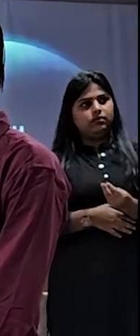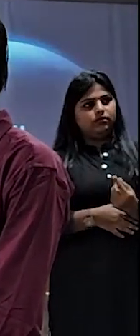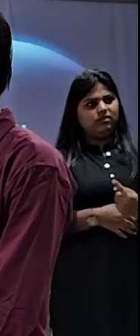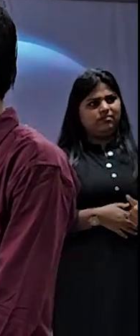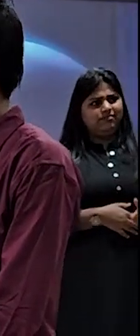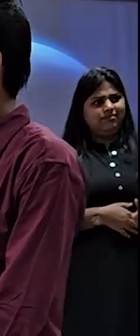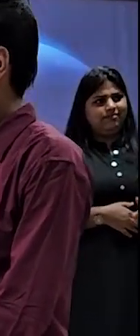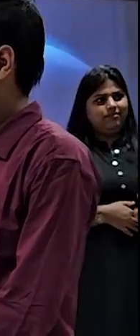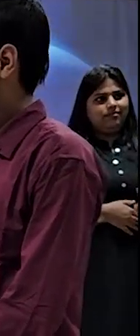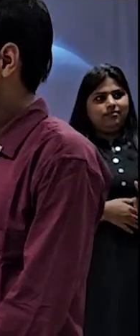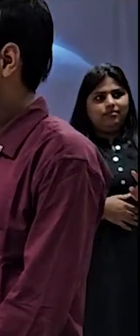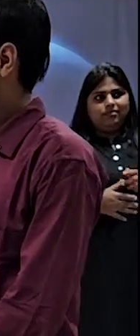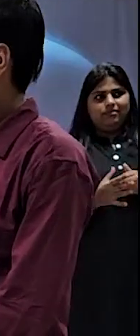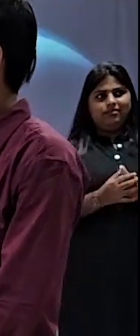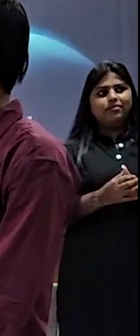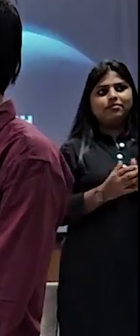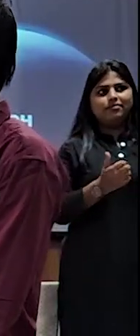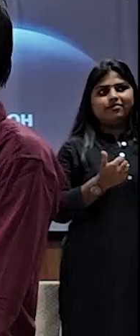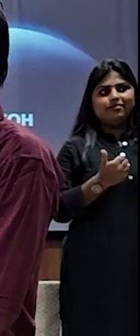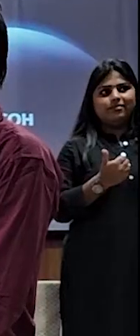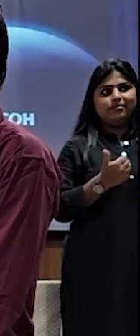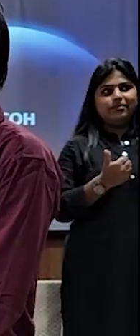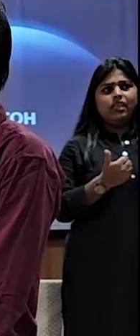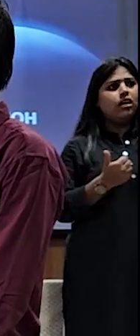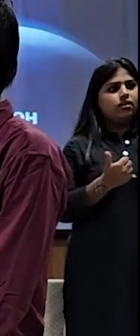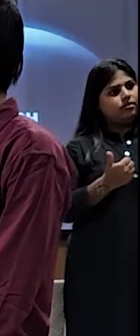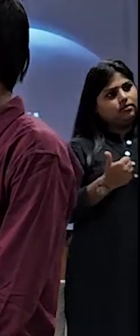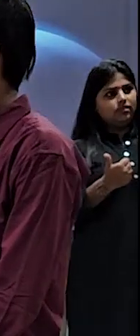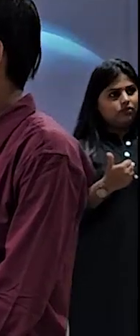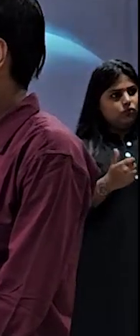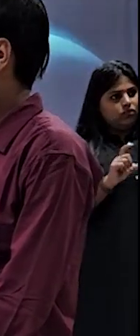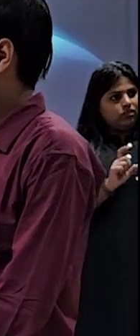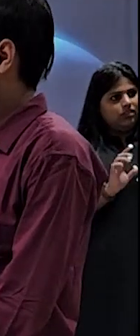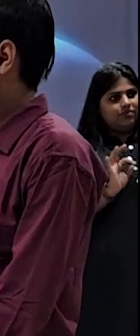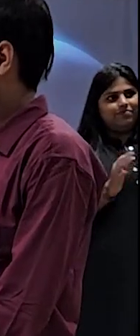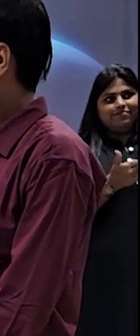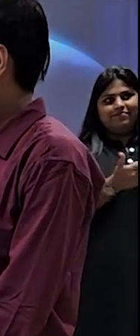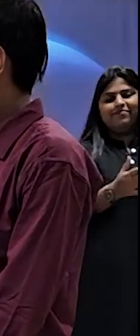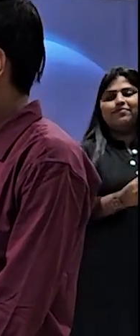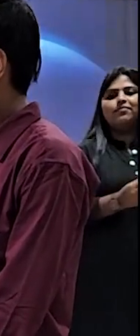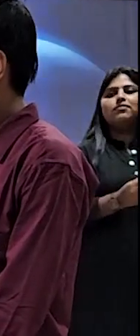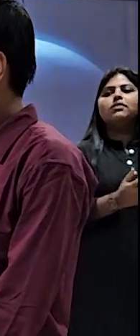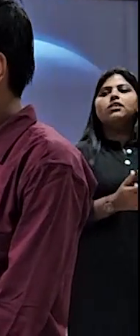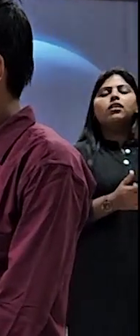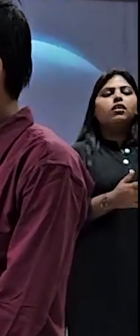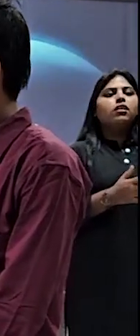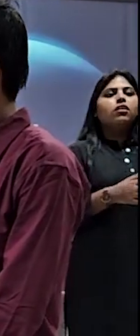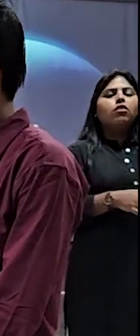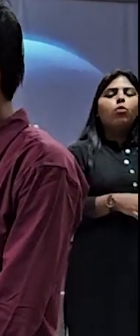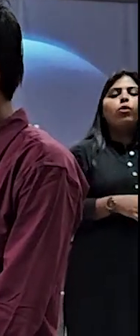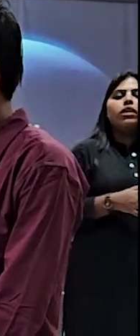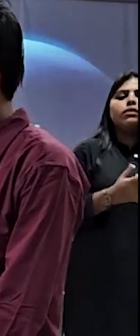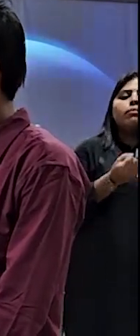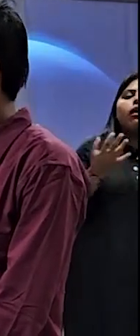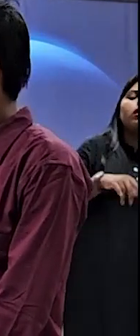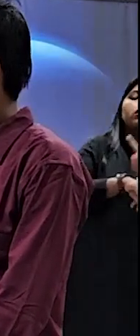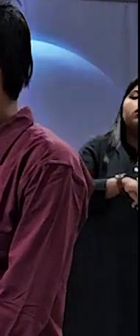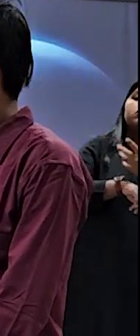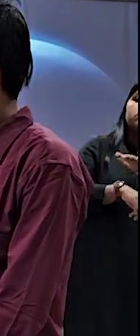आपने मेरे पास लाने से पहले कितने दिन इंतजार किया? डॉक्टर, हेलन की तबीयत